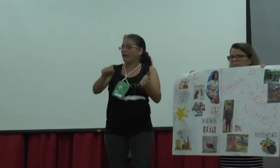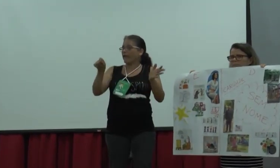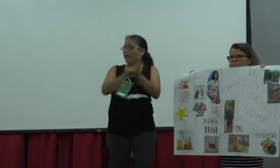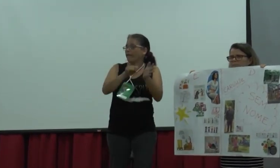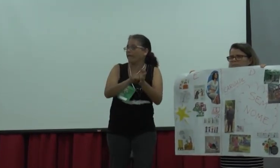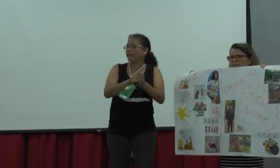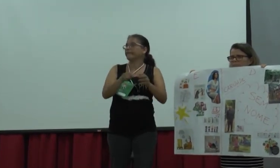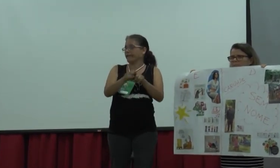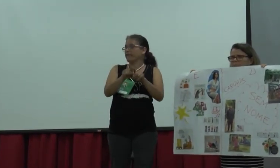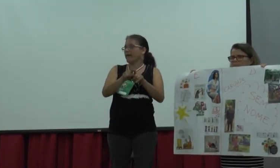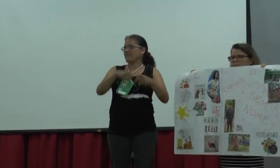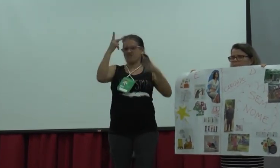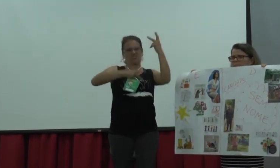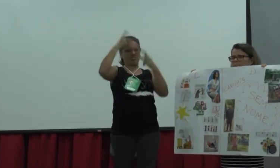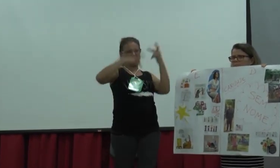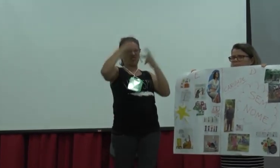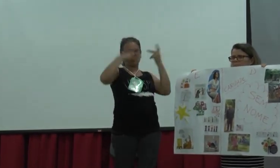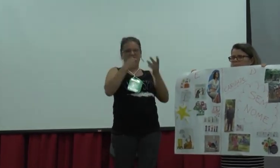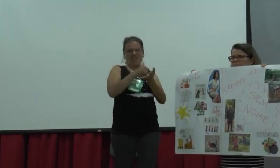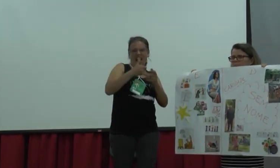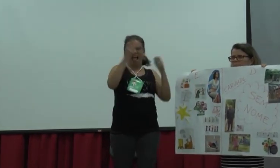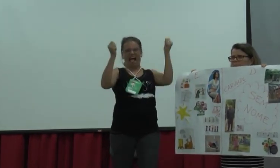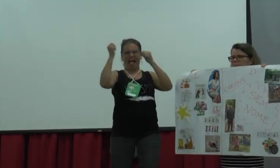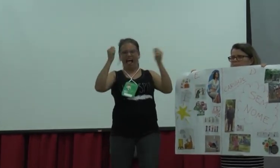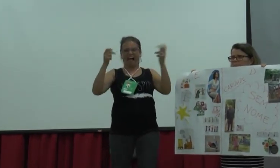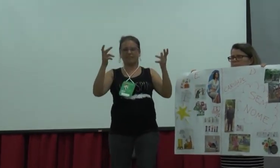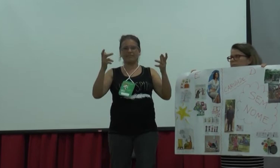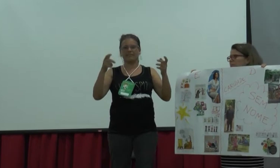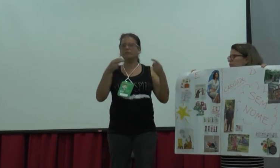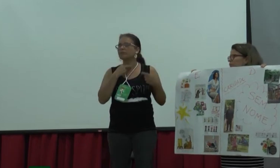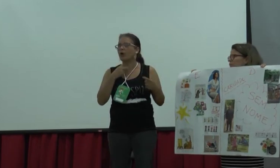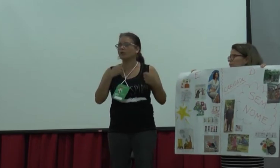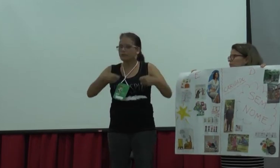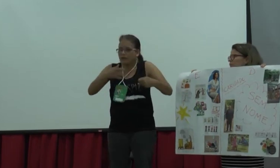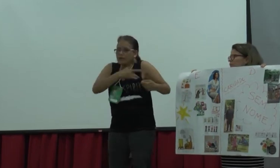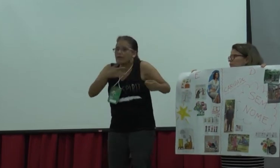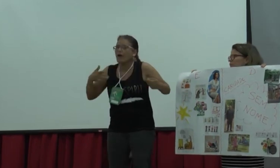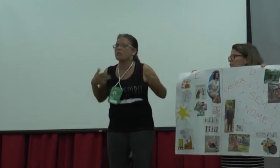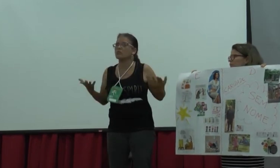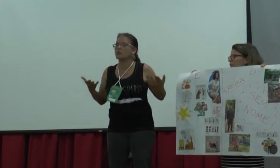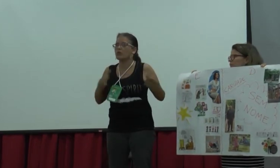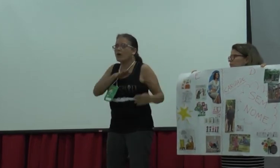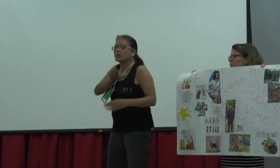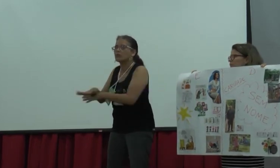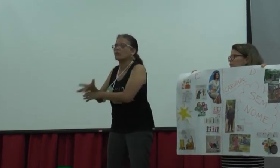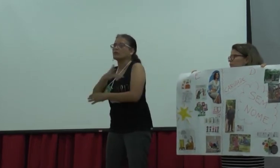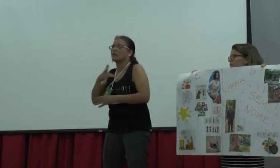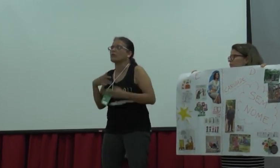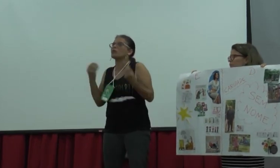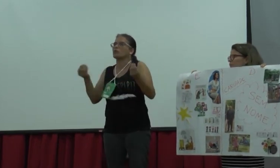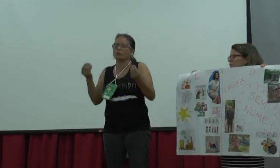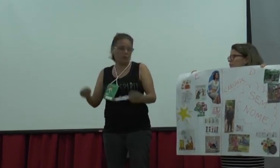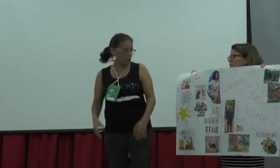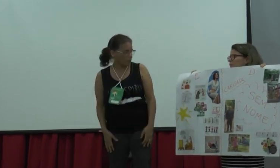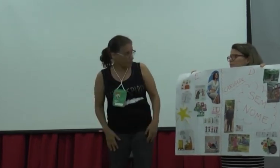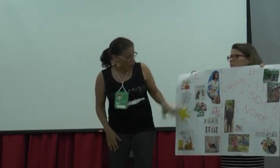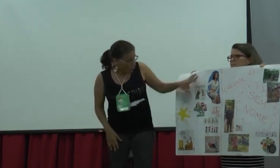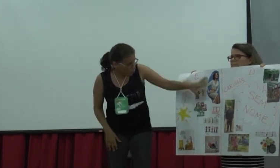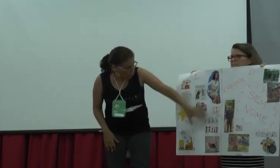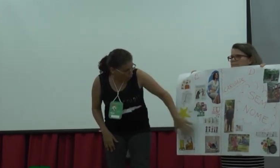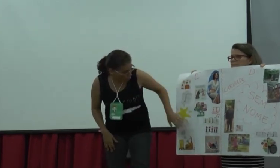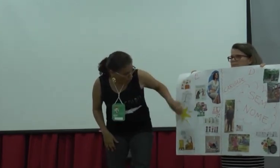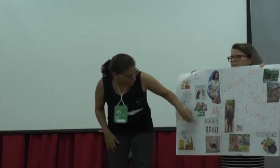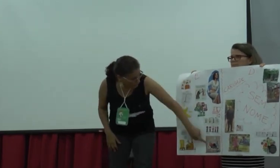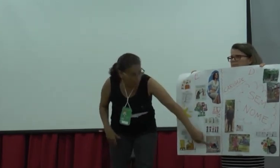Então, pessoas que estão viciadas no álcool, drogas, né, que fazem uso disso e prejudicam a